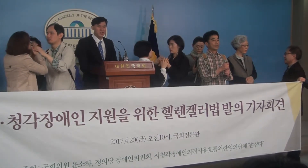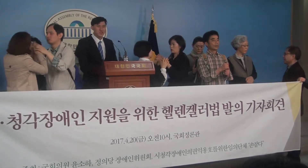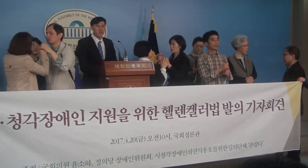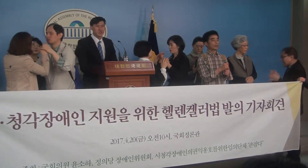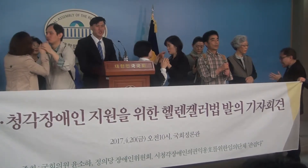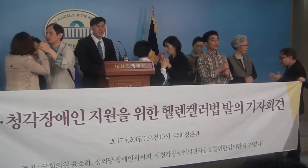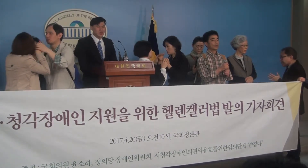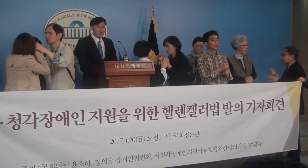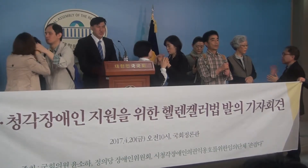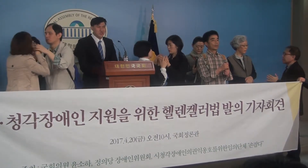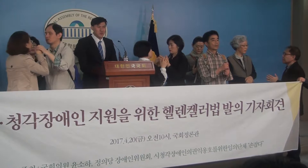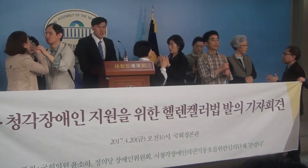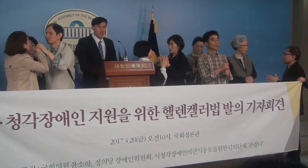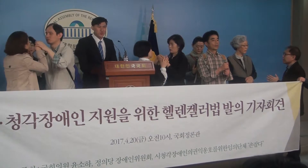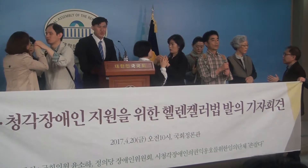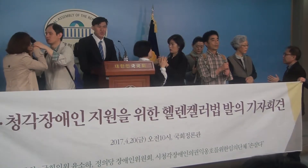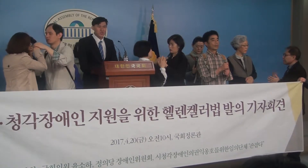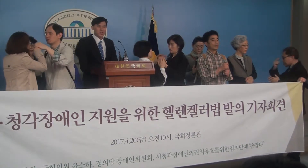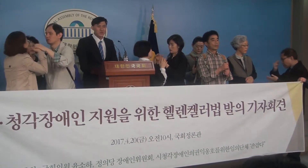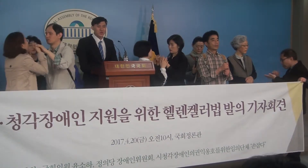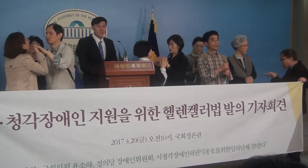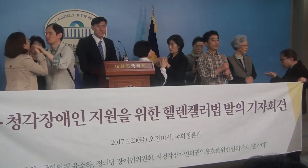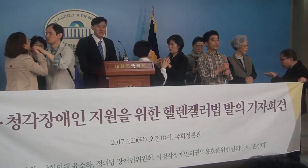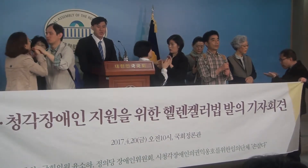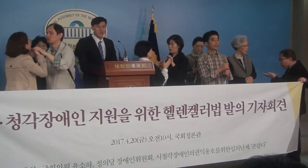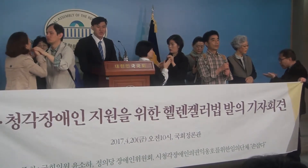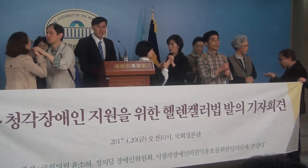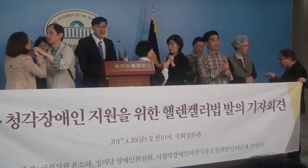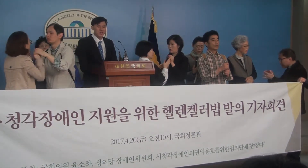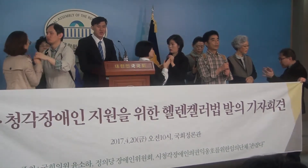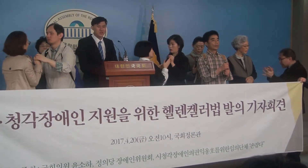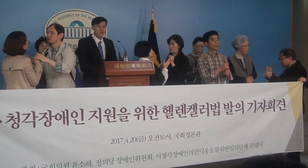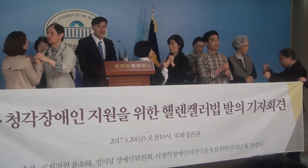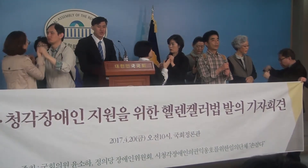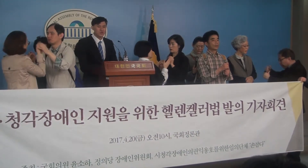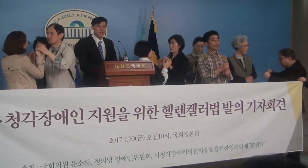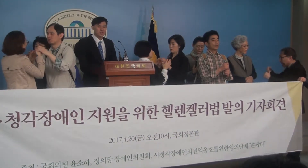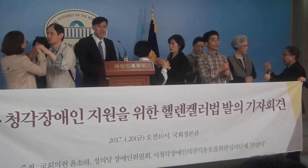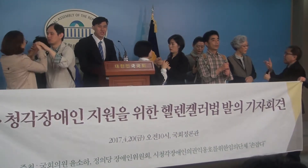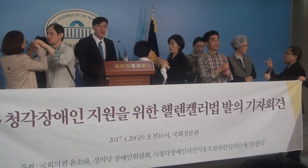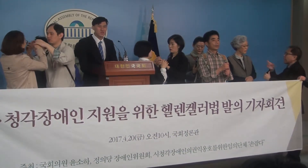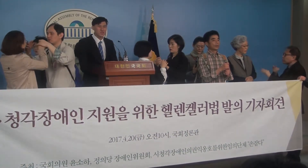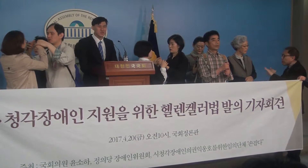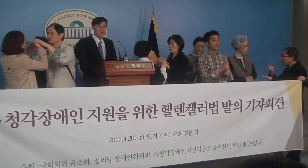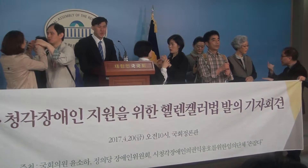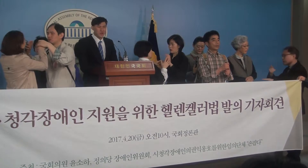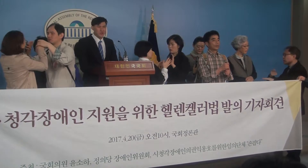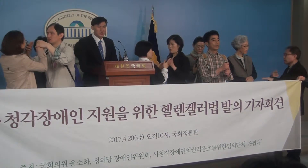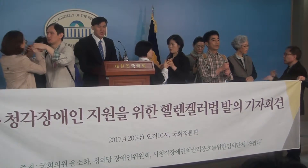긴급한 상황이 있지만 점자 정보 담화기를 이용한 이메일 수신이 거의 유일한 통신 수단이기